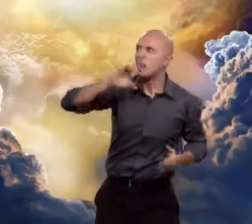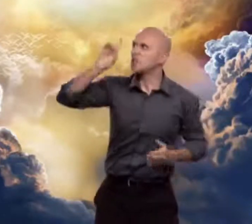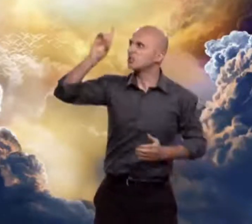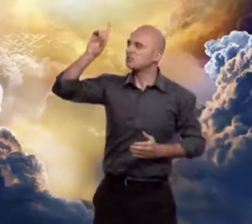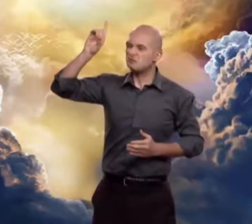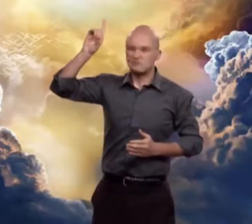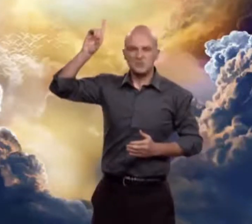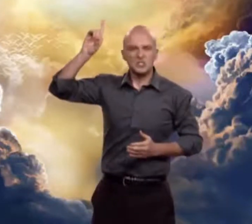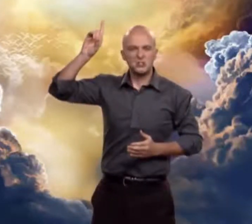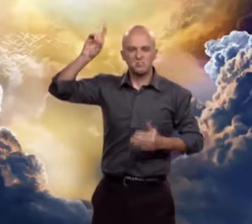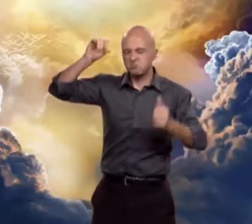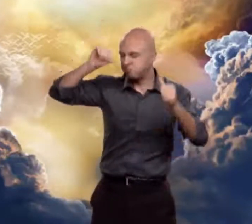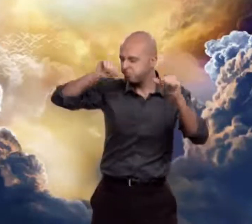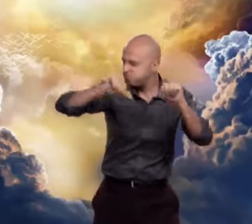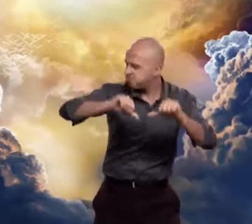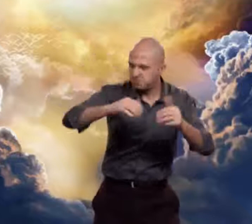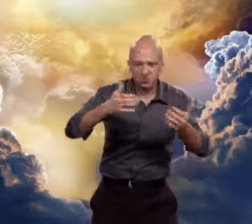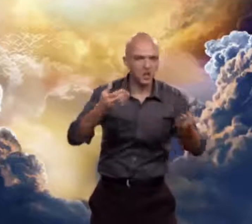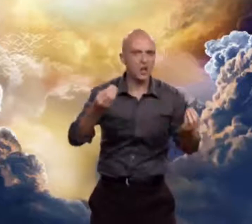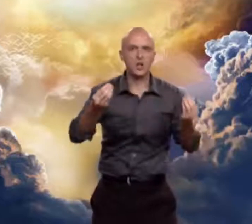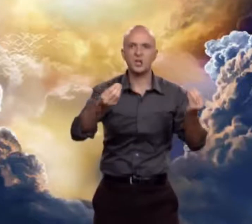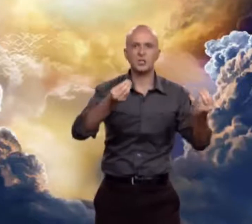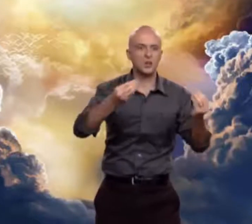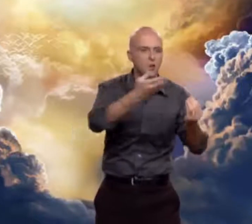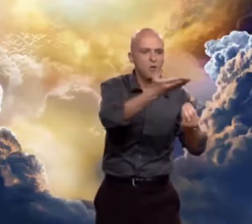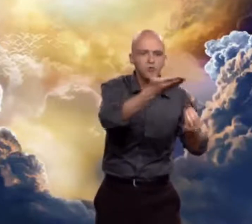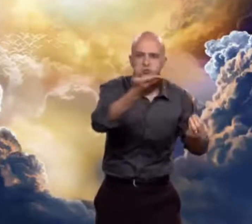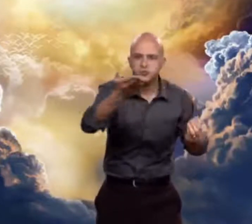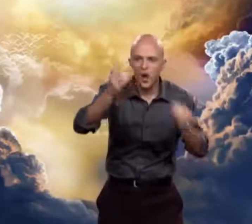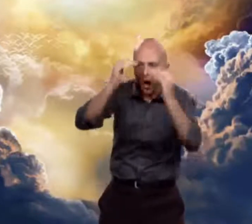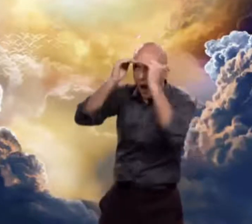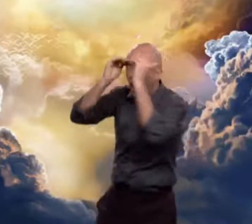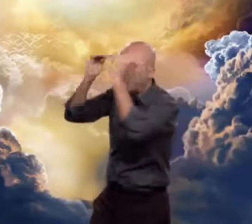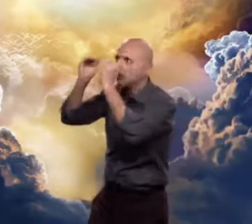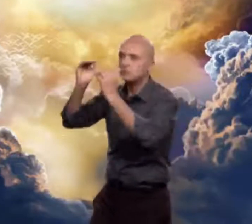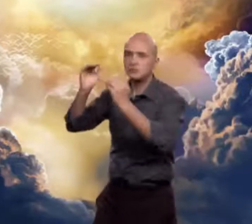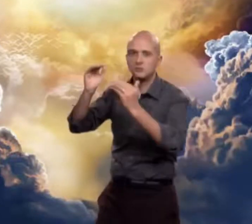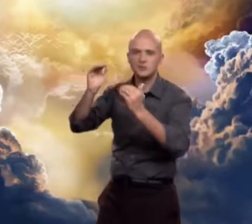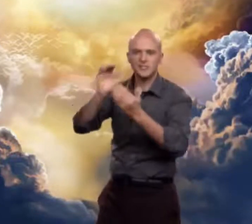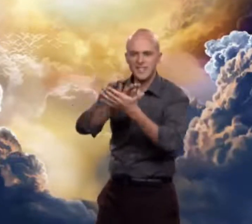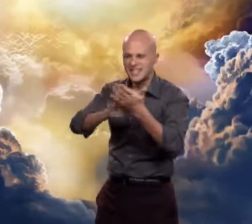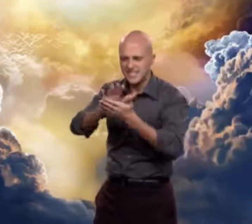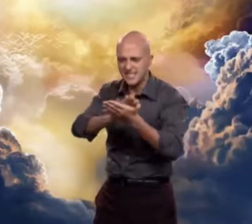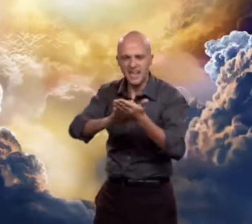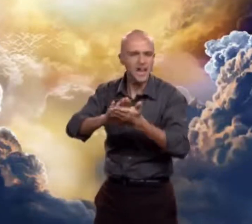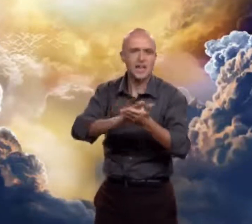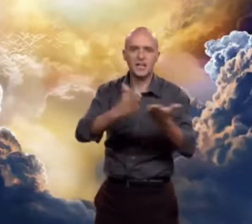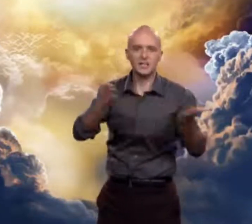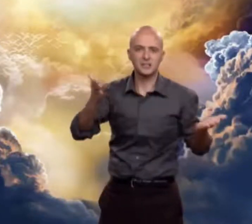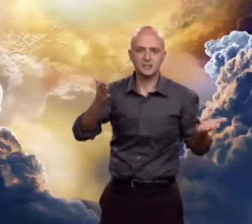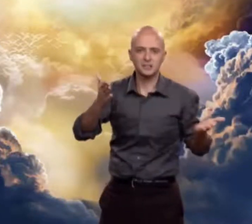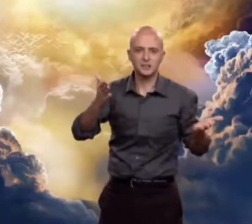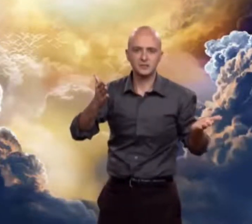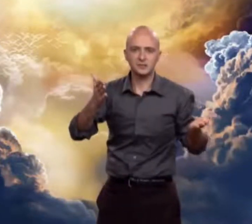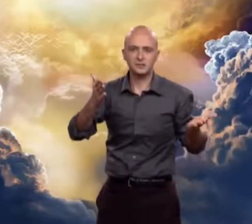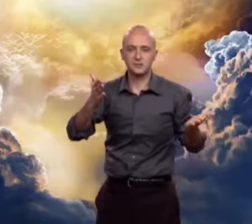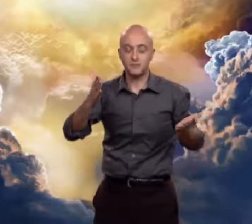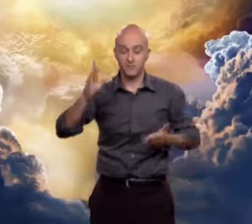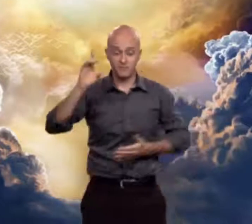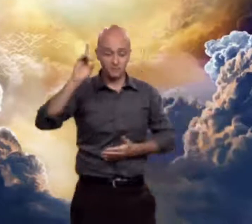Deus deve ser motivada pela convicção a respeito de sua justiça. Os habitantes do céu e de outros mundos,